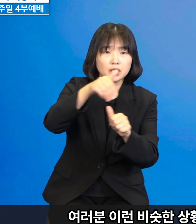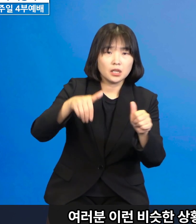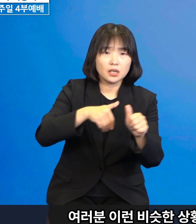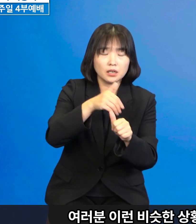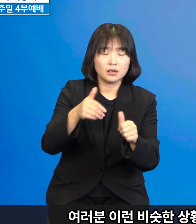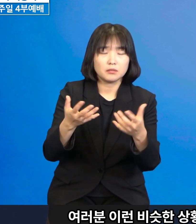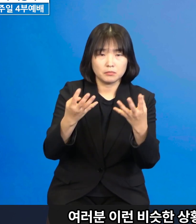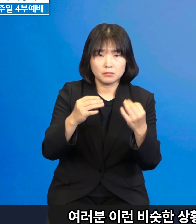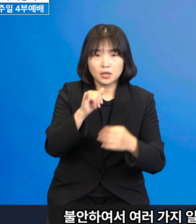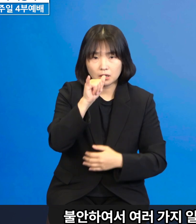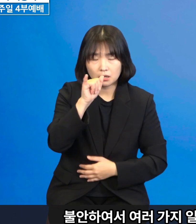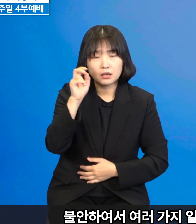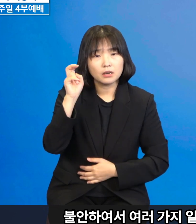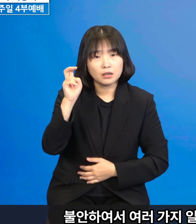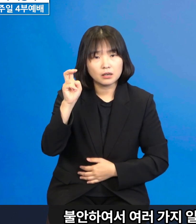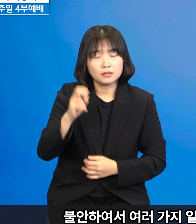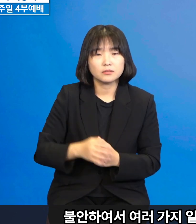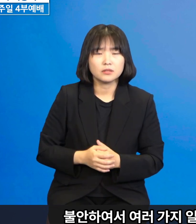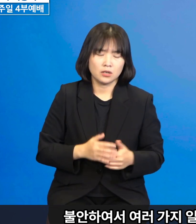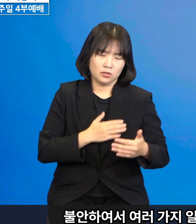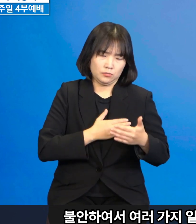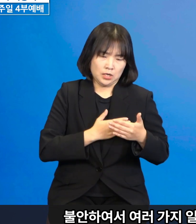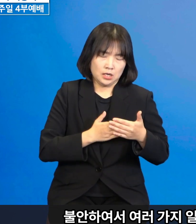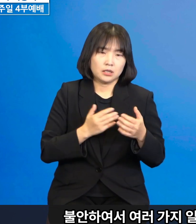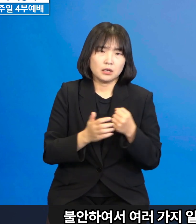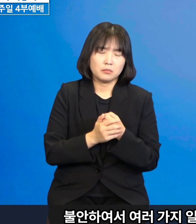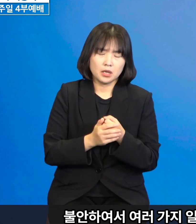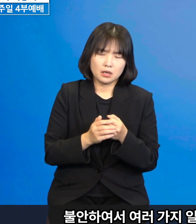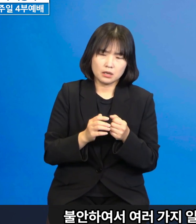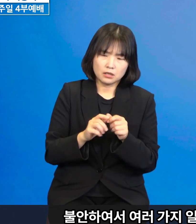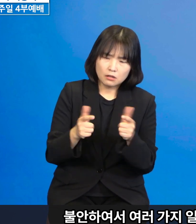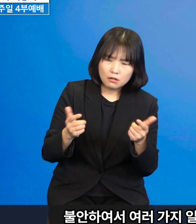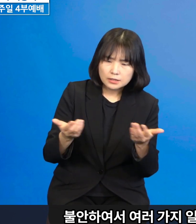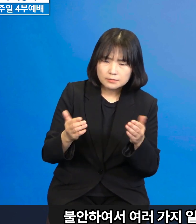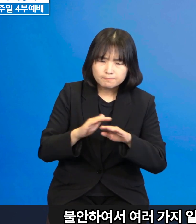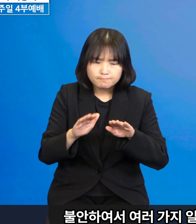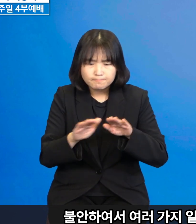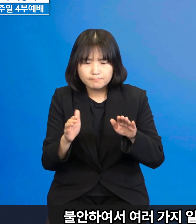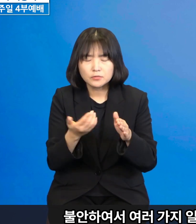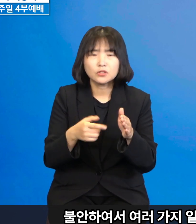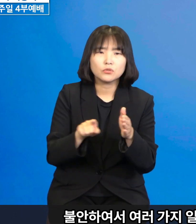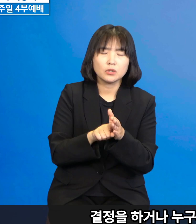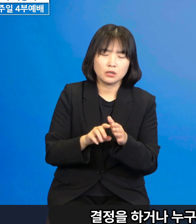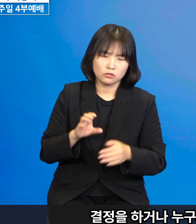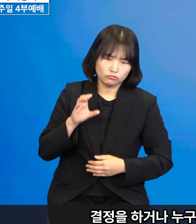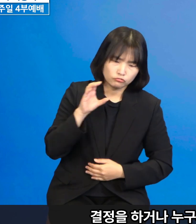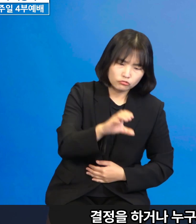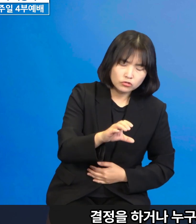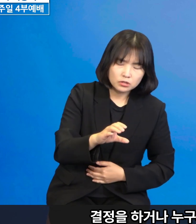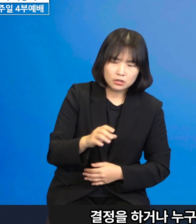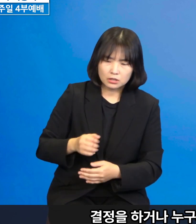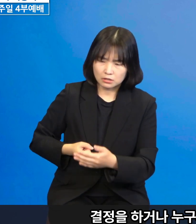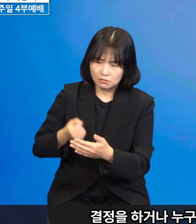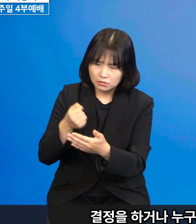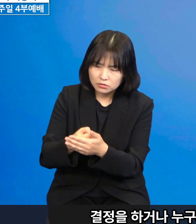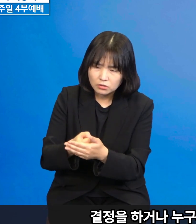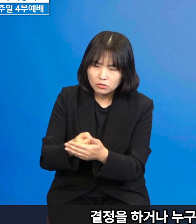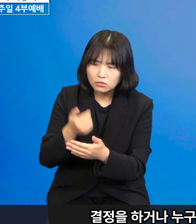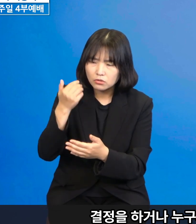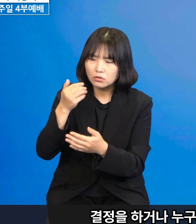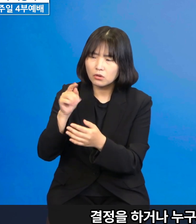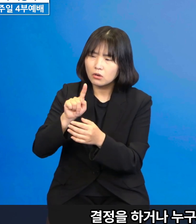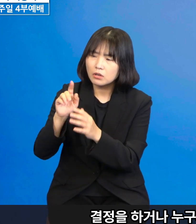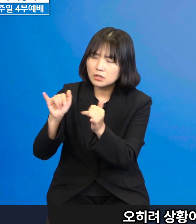계십니다. 불안하여서 여러 가지 일을 해결하려고 투자를 하거나 결정을 하거나 누구와